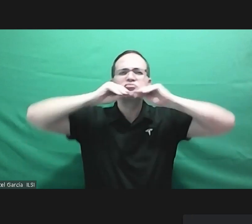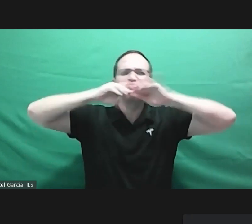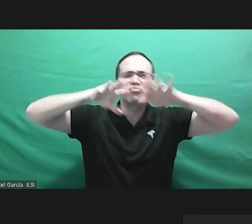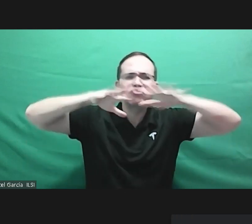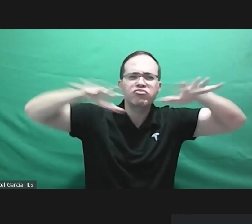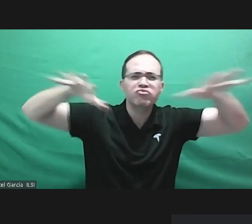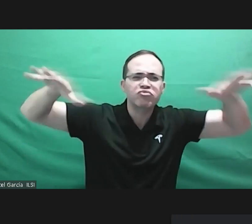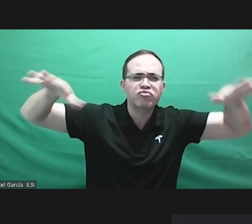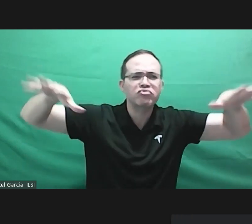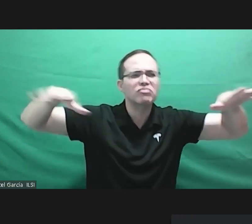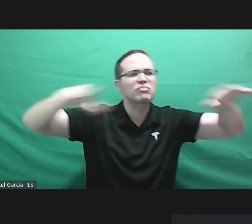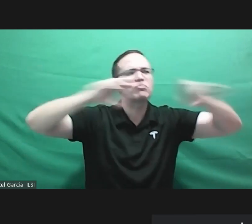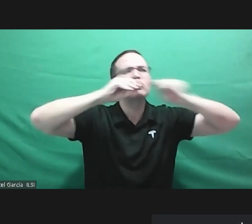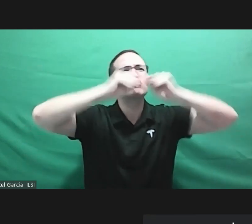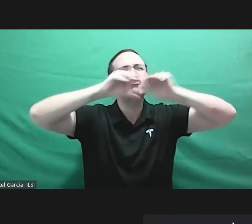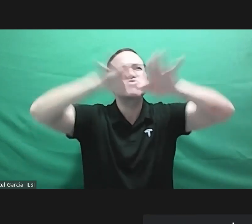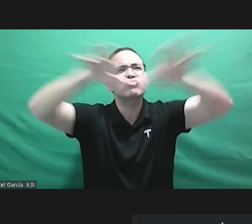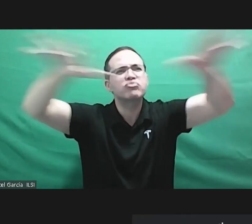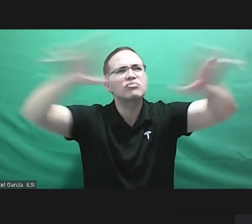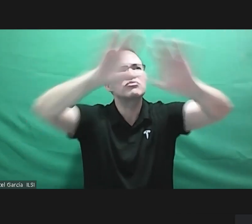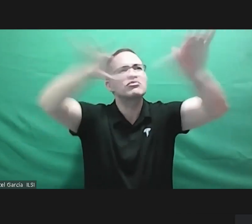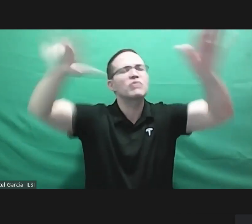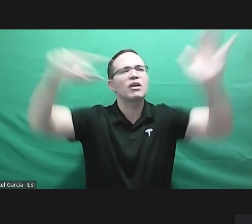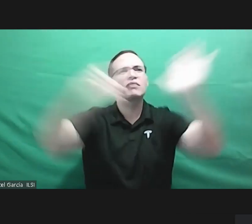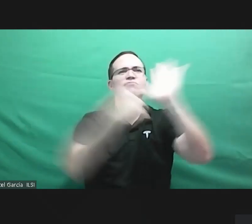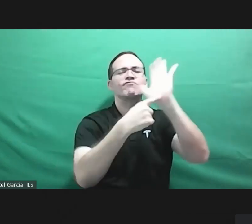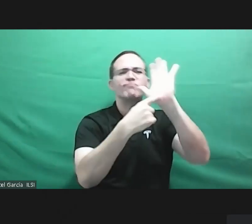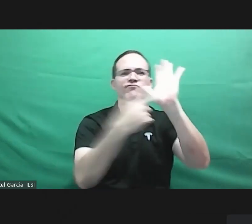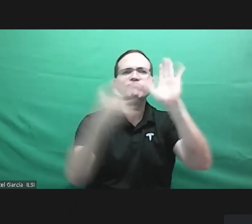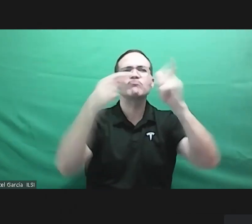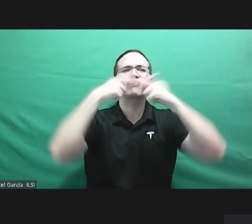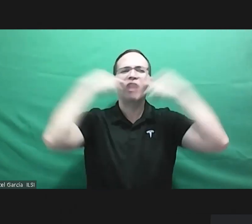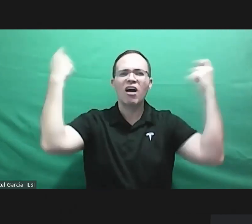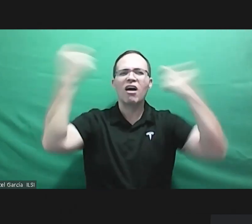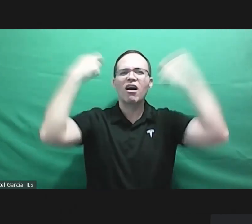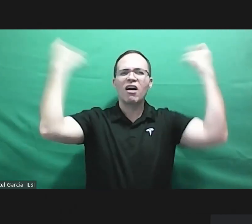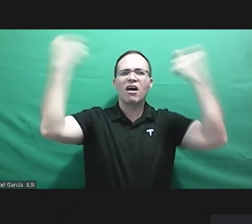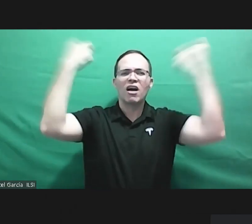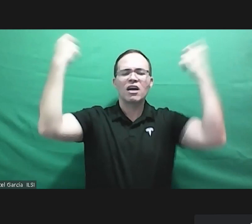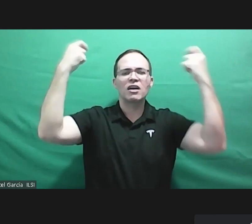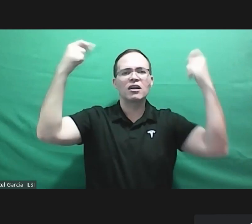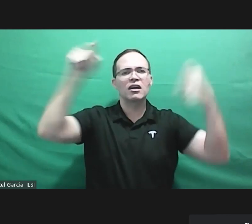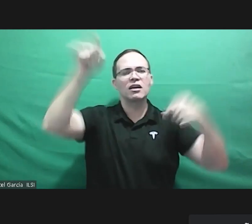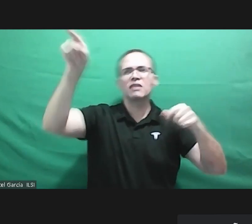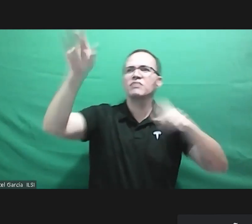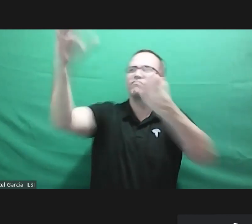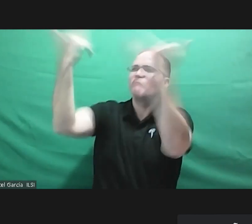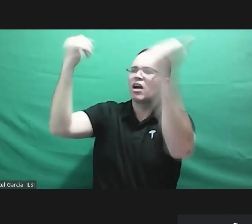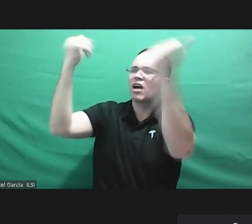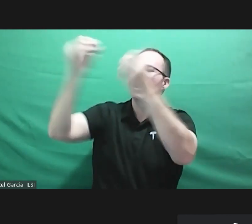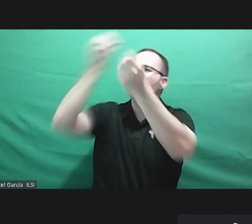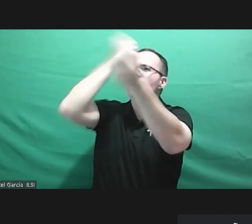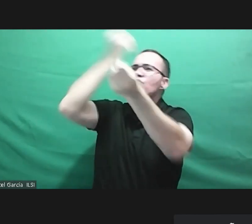que sensibilizar sobre esto, romper con esto de que los estados creen que la información es de ellos, ¿no?